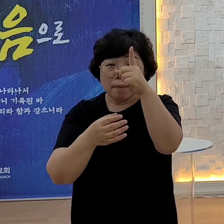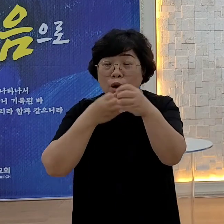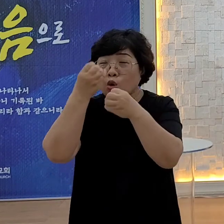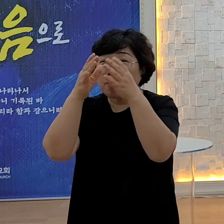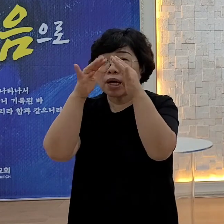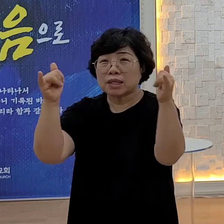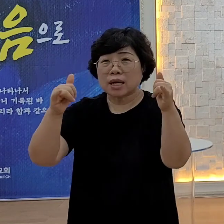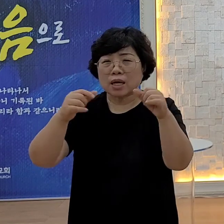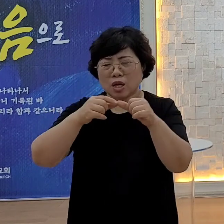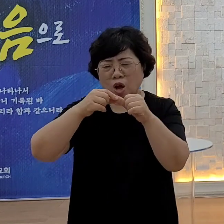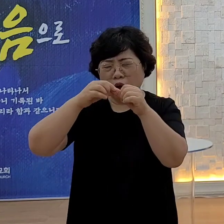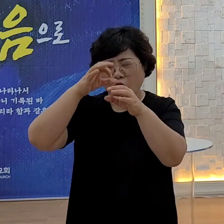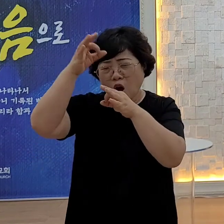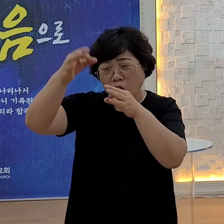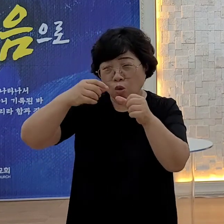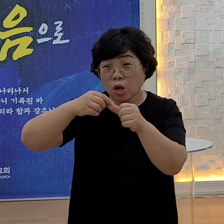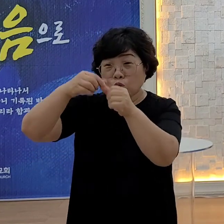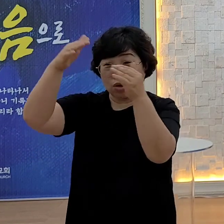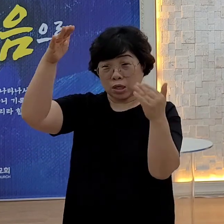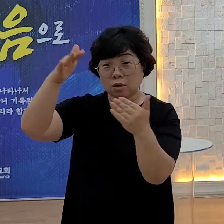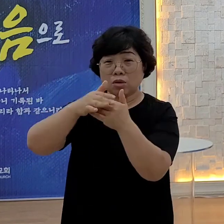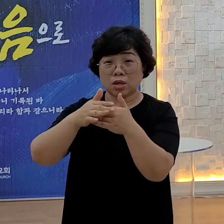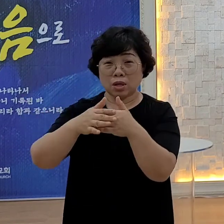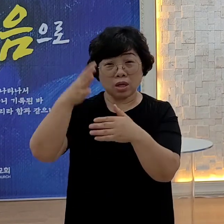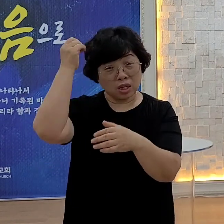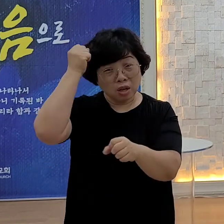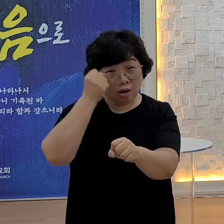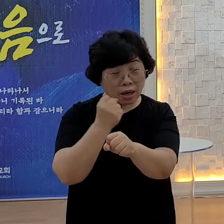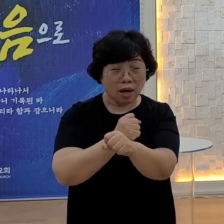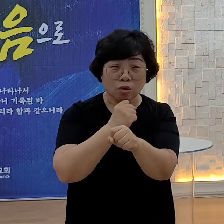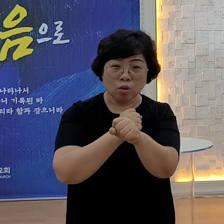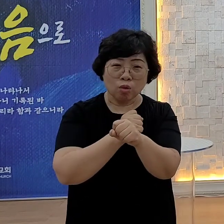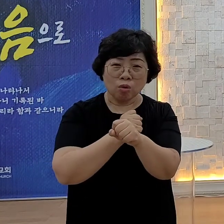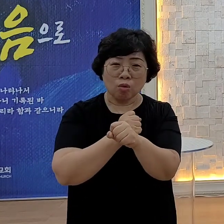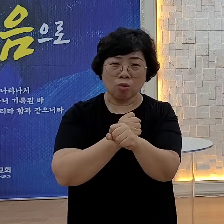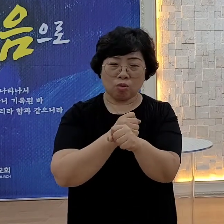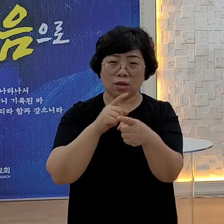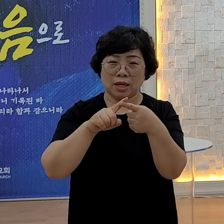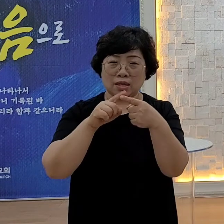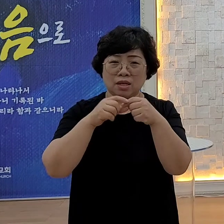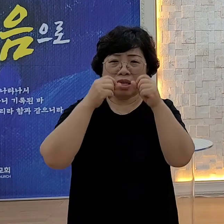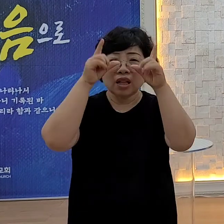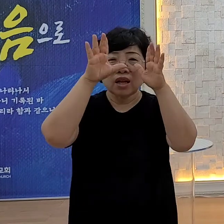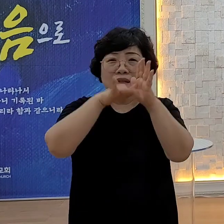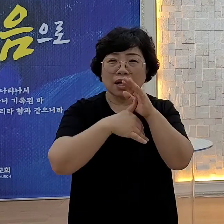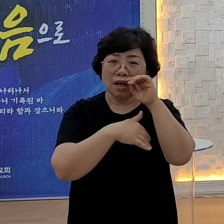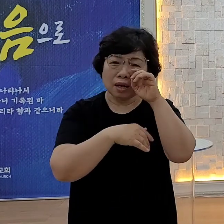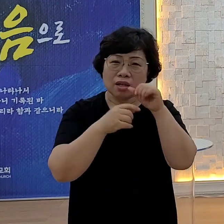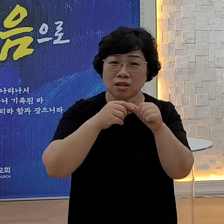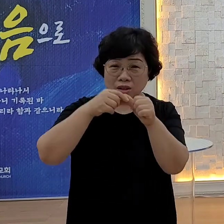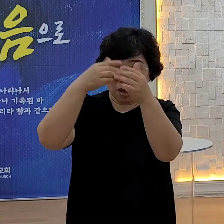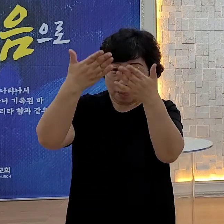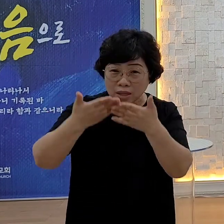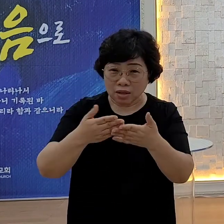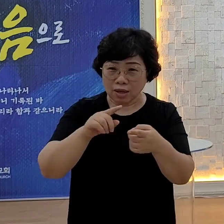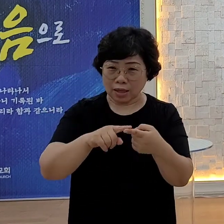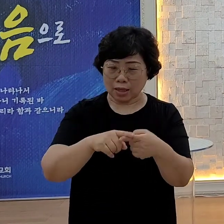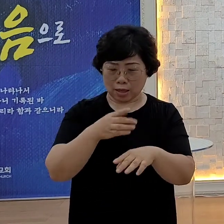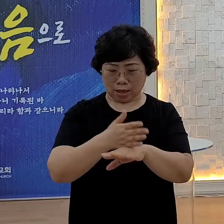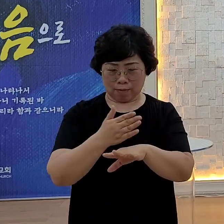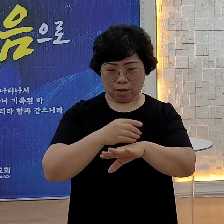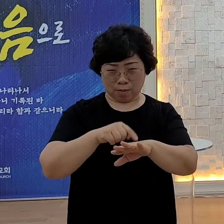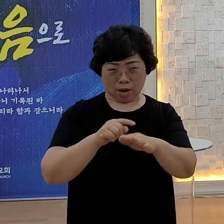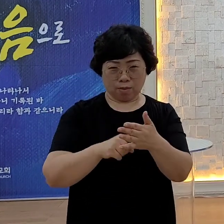구원이다라는 사실을 기억하면서 그러니까 이 사실이 깨달아지면 질수록 우리가 선택받은 게 감사하고